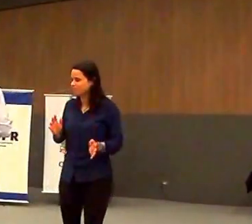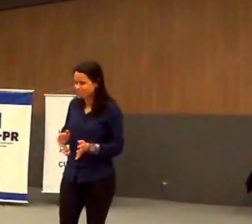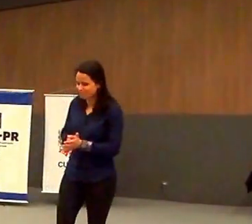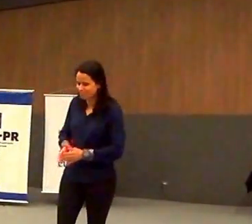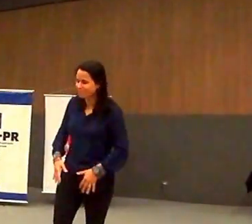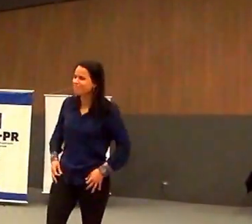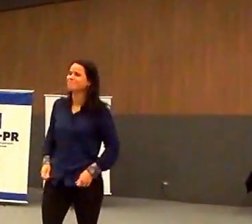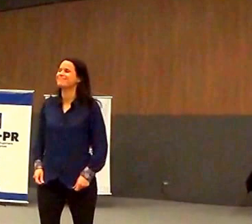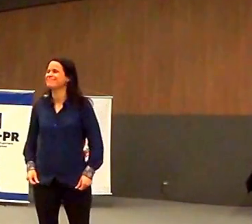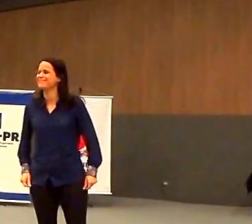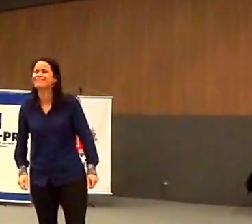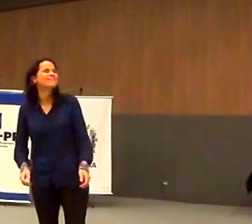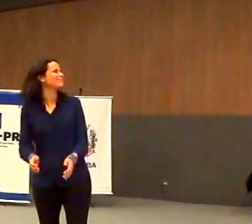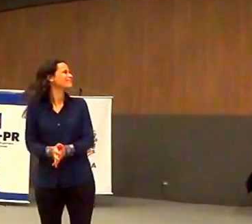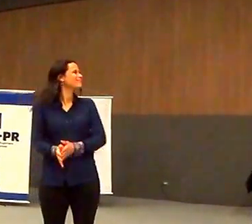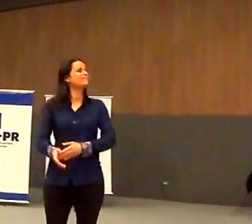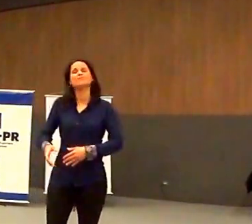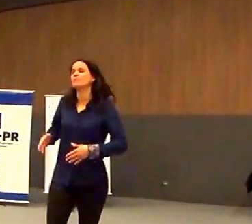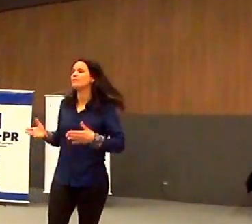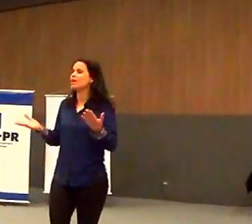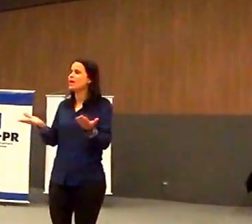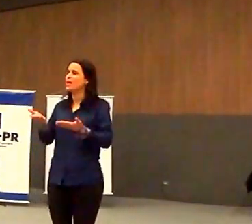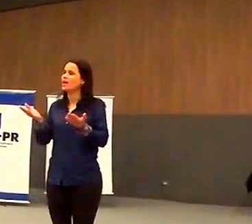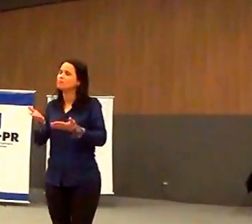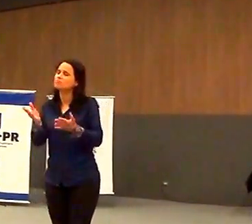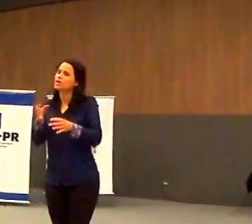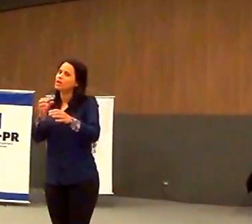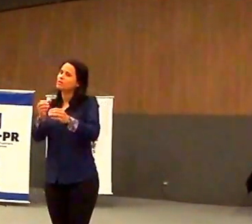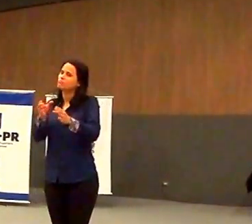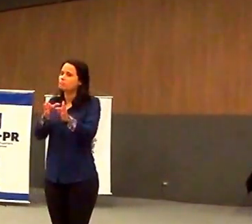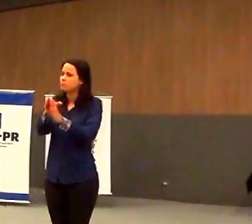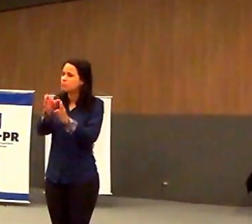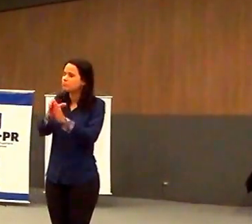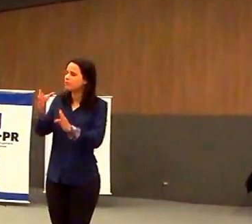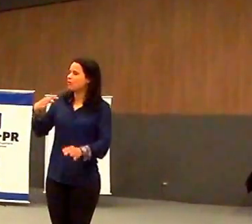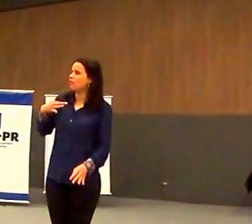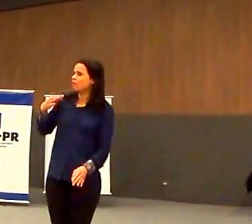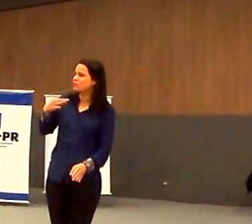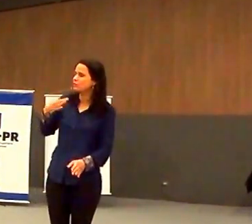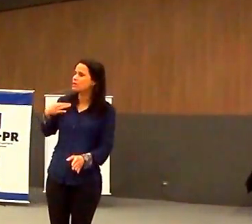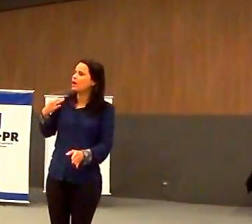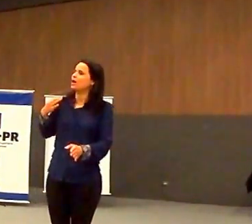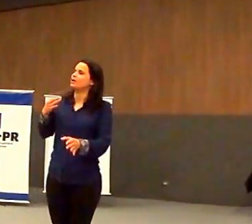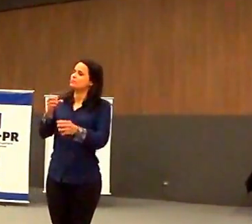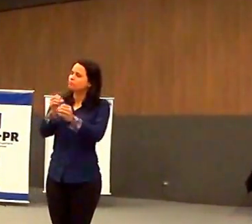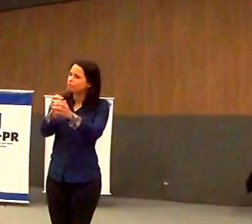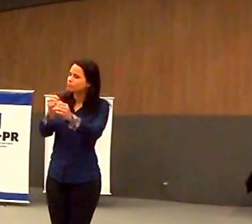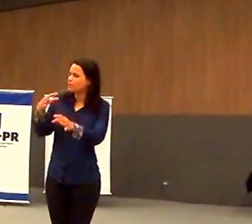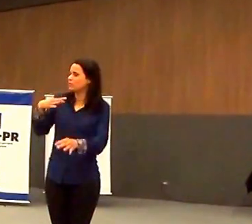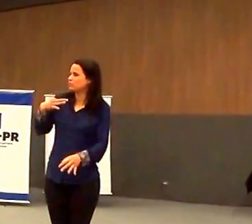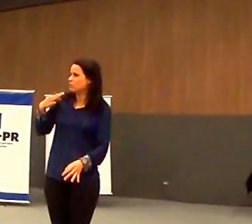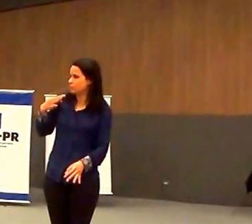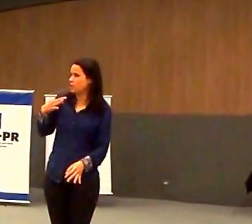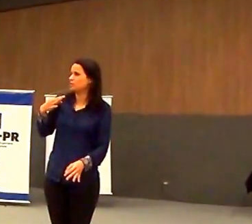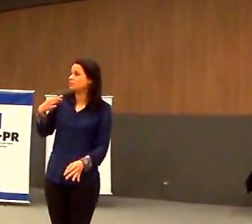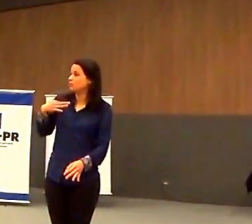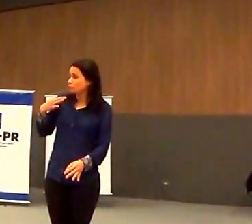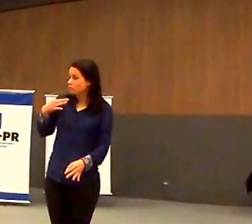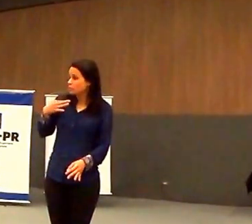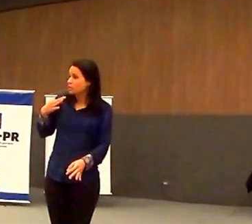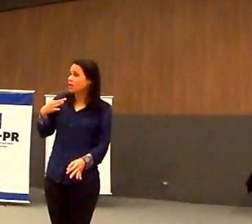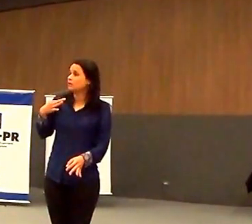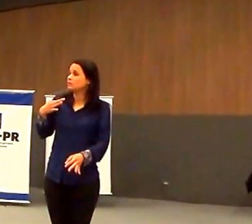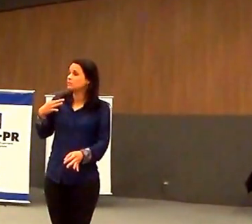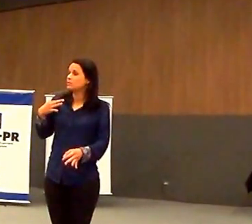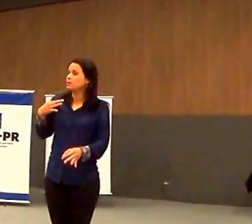Porém, para você capacitar os voluntários, para você promover, produzir os materiais, tudo isso existe um custo, né? E aí, com isso,